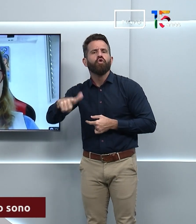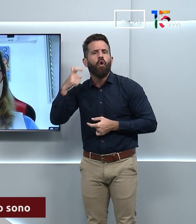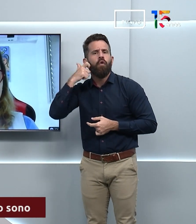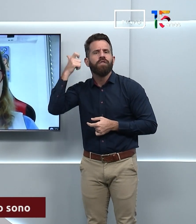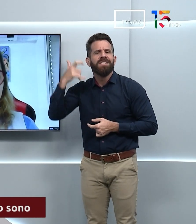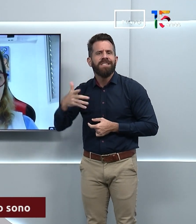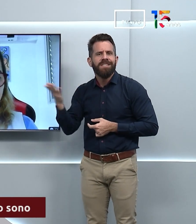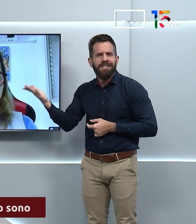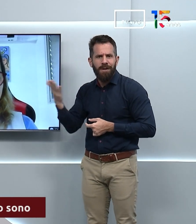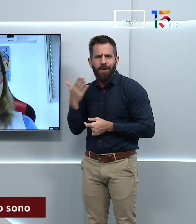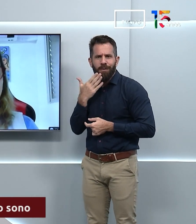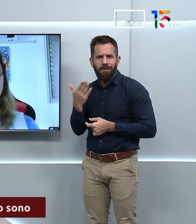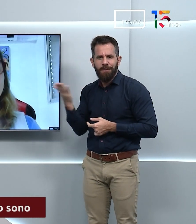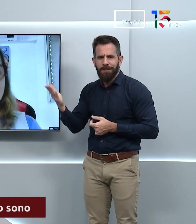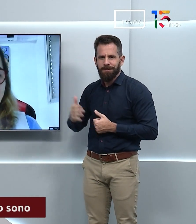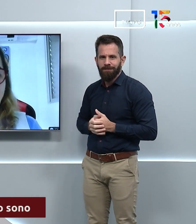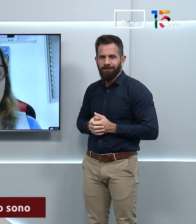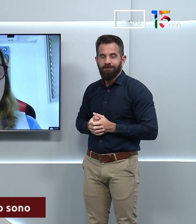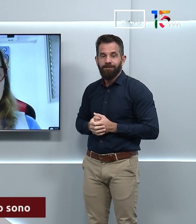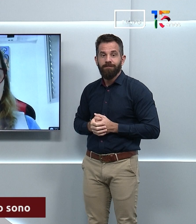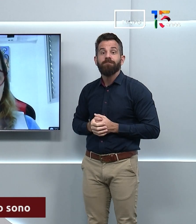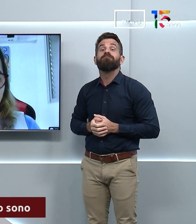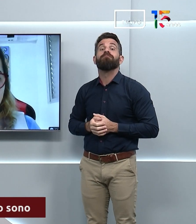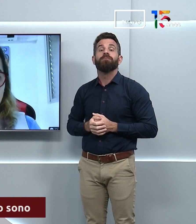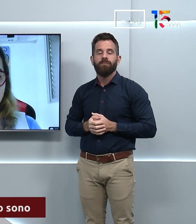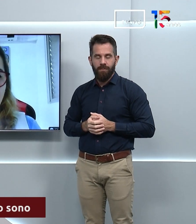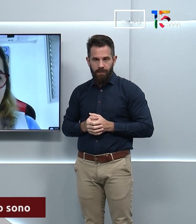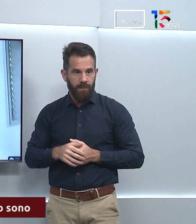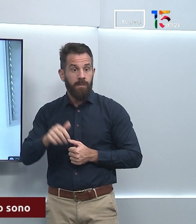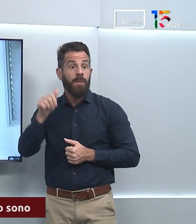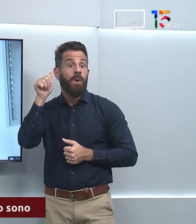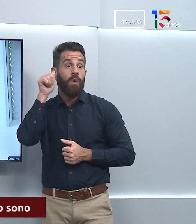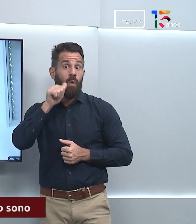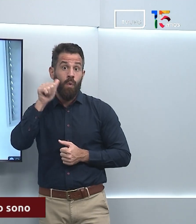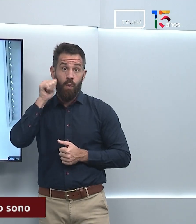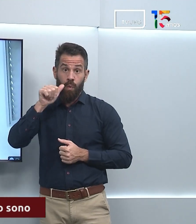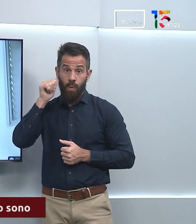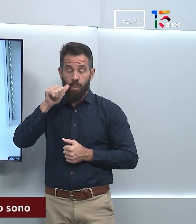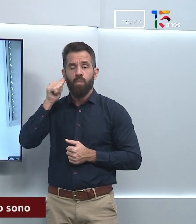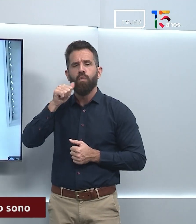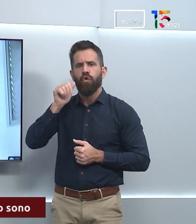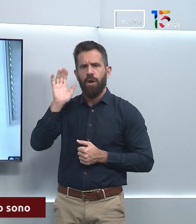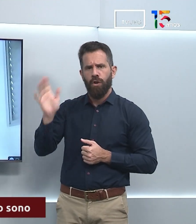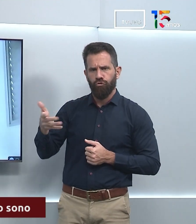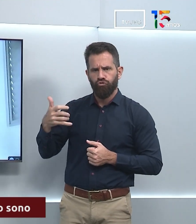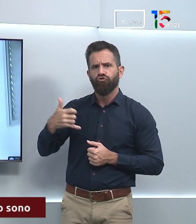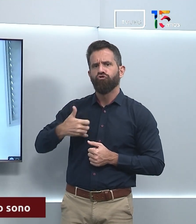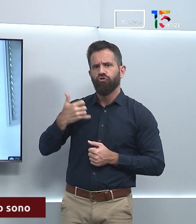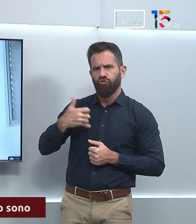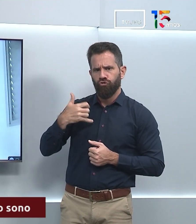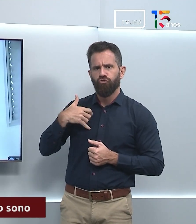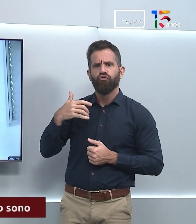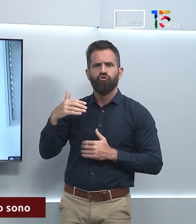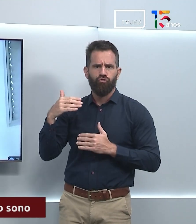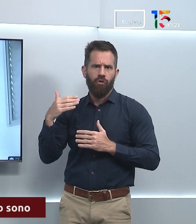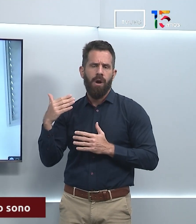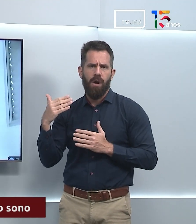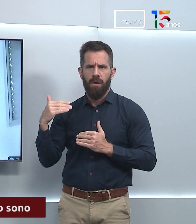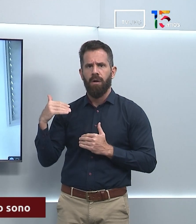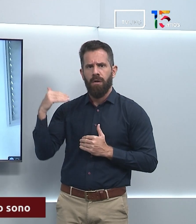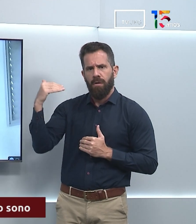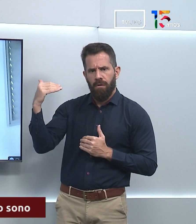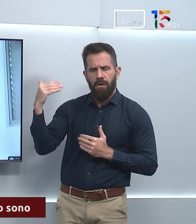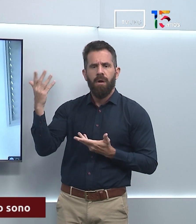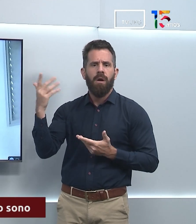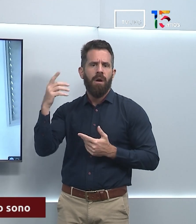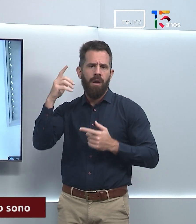sua descrição? Sim, eu sou uma mulher de meia idade, branca, de olhos castanhos, cabelos loiros no ombro,